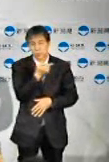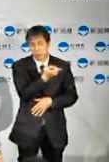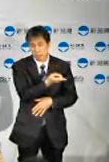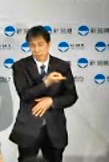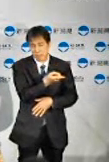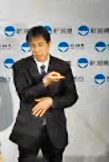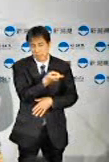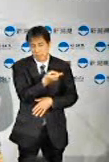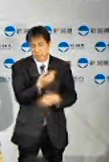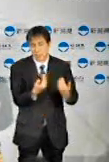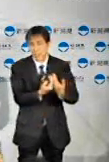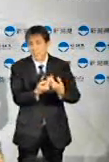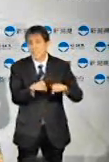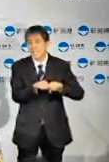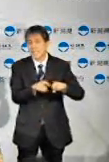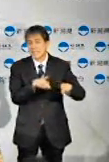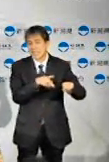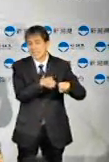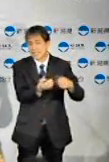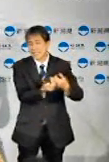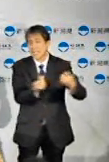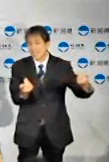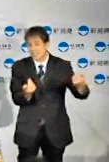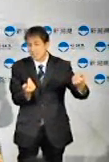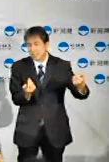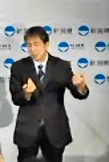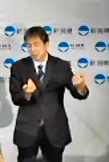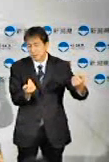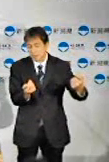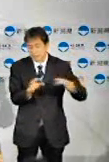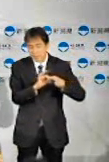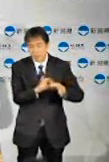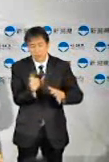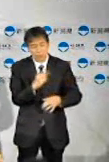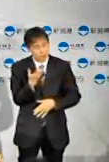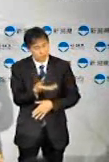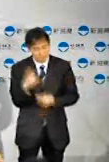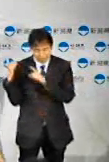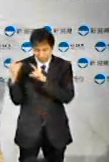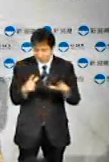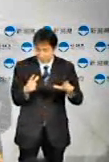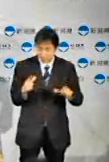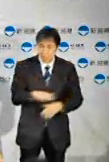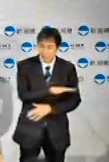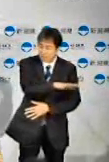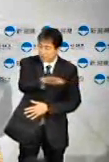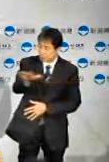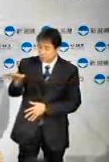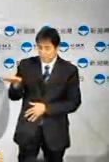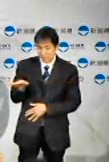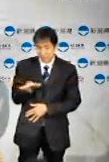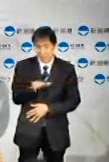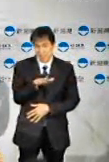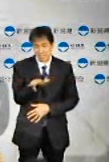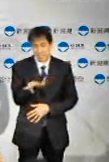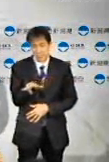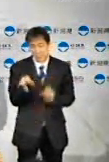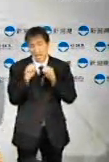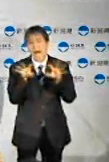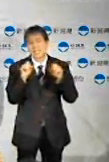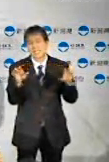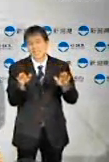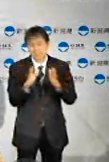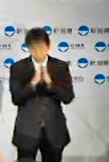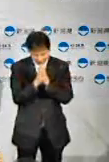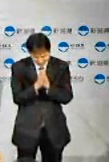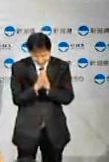まあ、置き去りになっているような感じなんですけれども、そういうところも所感ってありますか？ いや、もうぜひそれは皆さんがそういうことを発信していただければと思